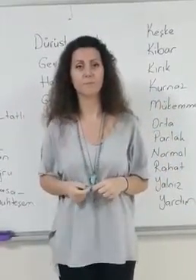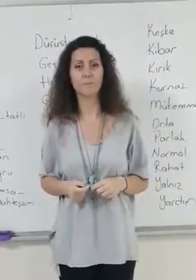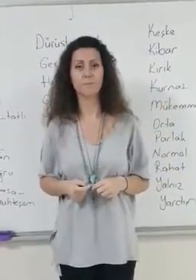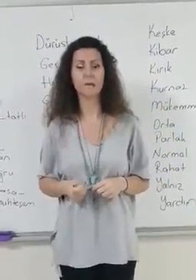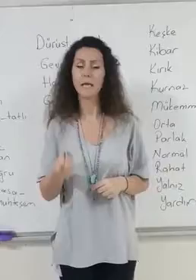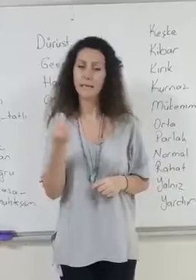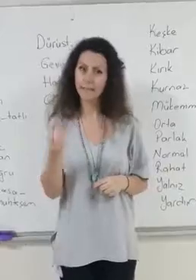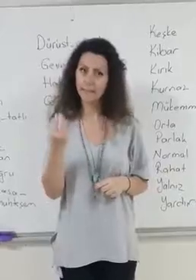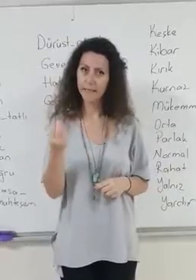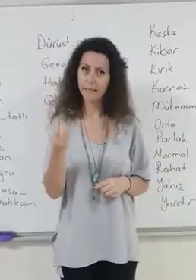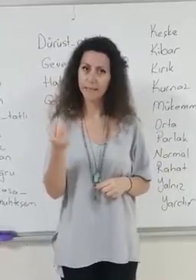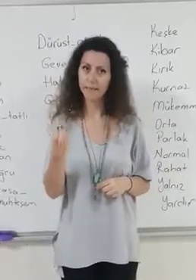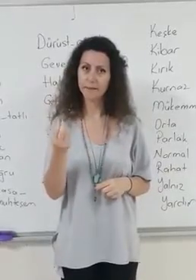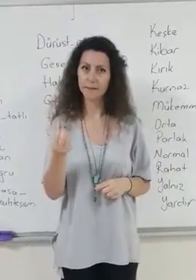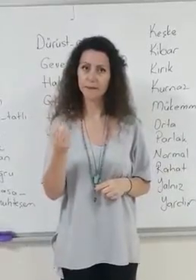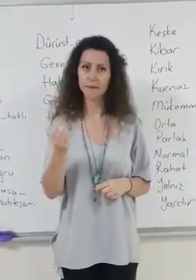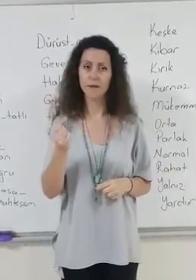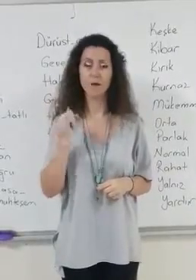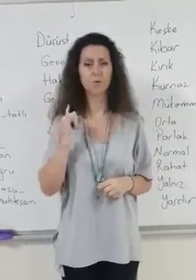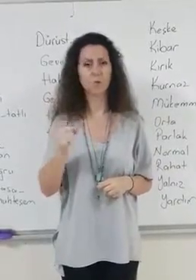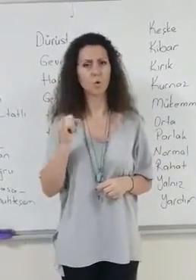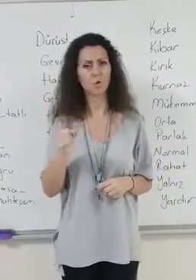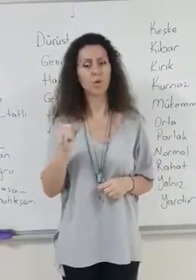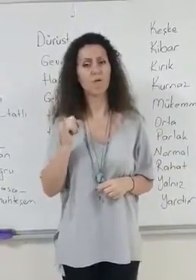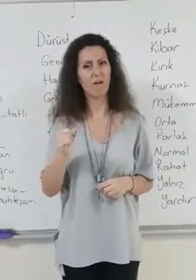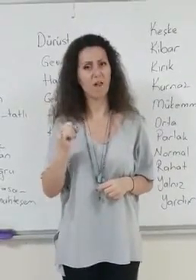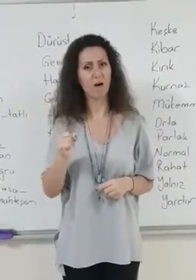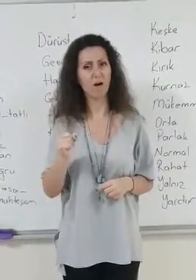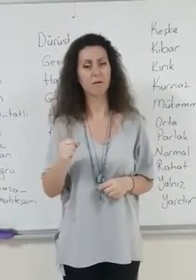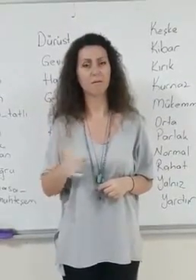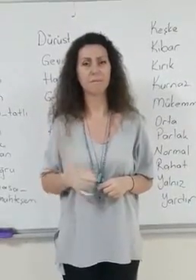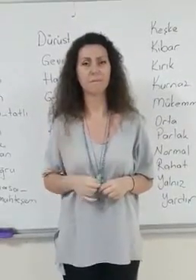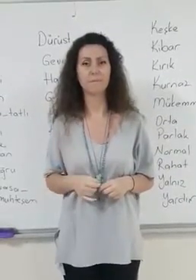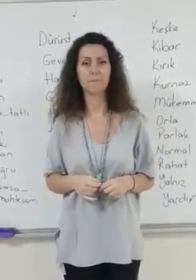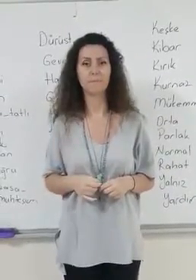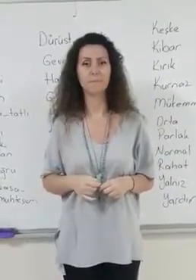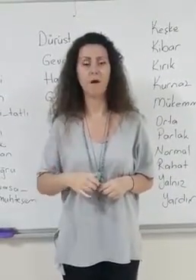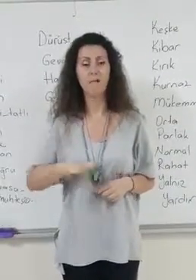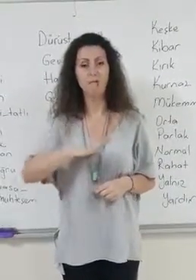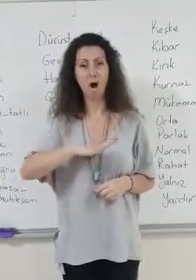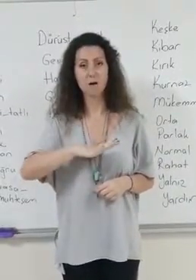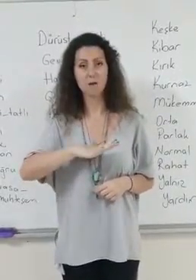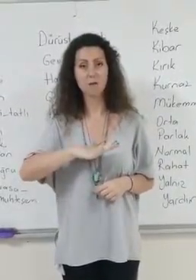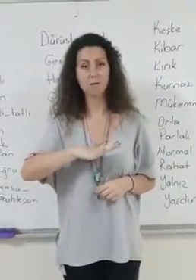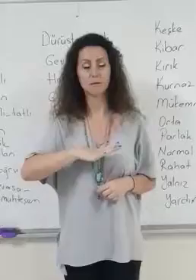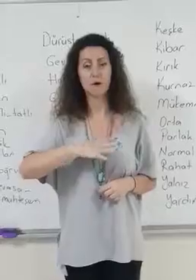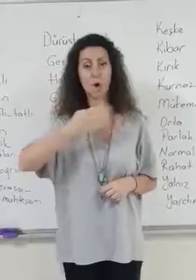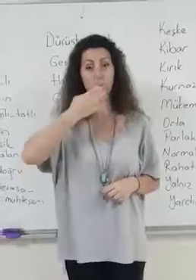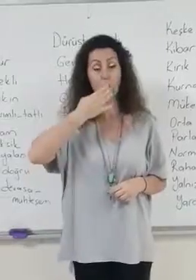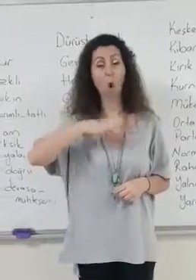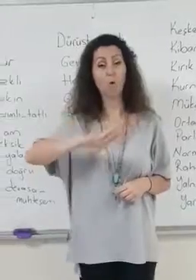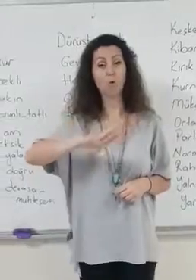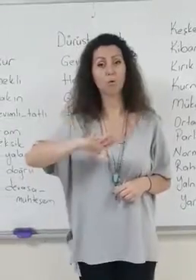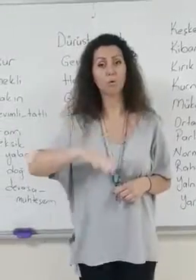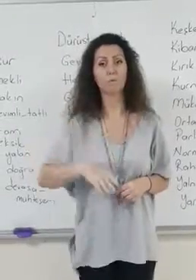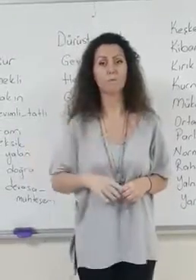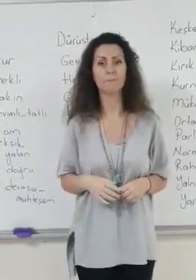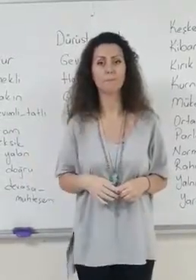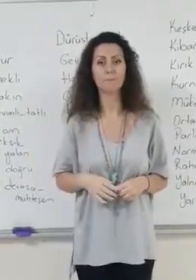iyi, kötü, fena, var, yok, yok,